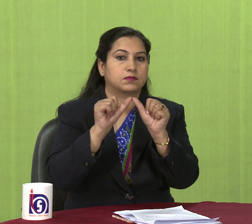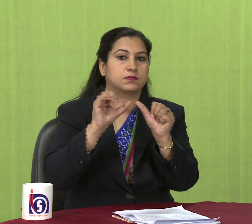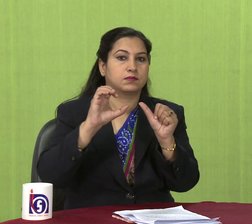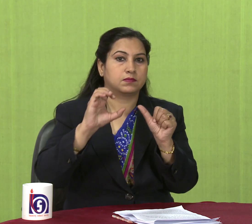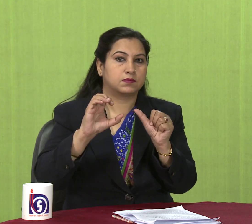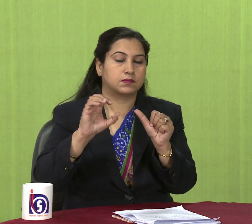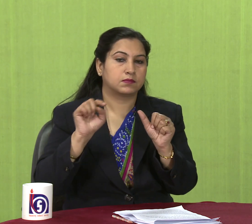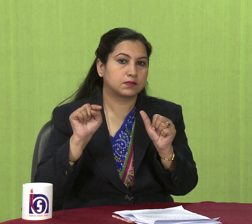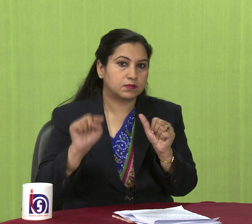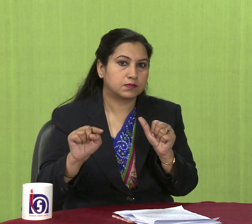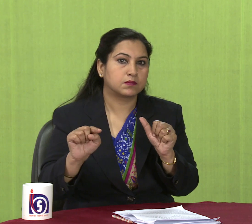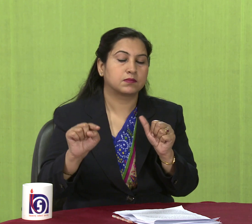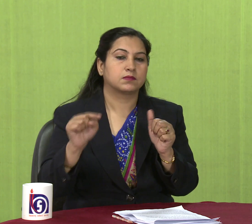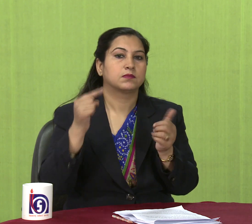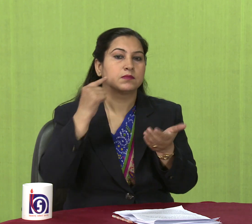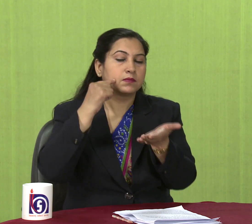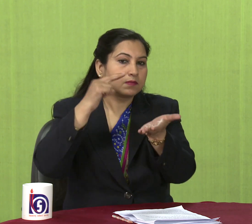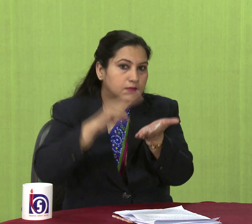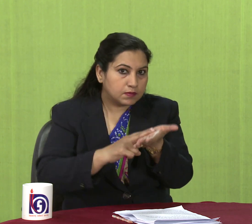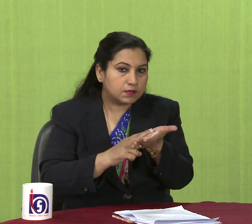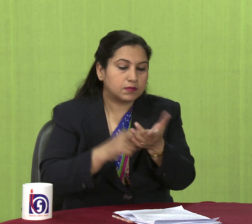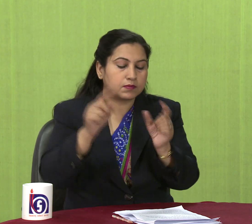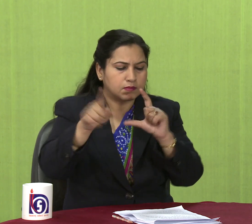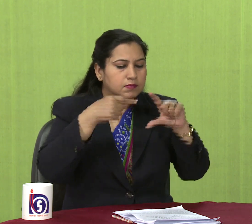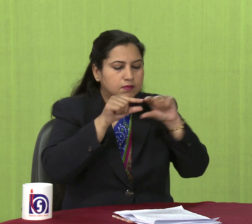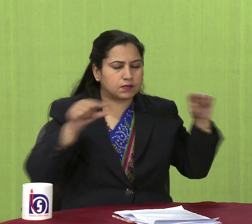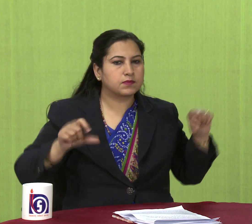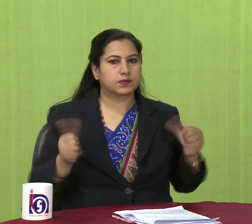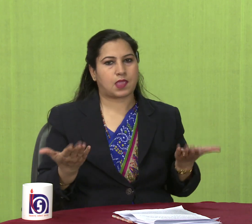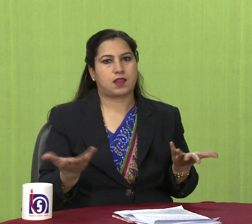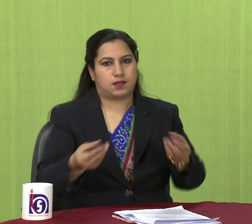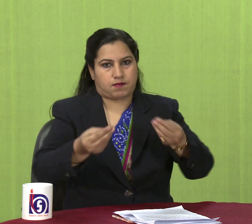@nios.ac.in पर ईमेल भी कर सकते हैं।